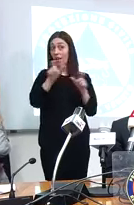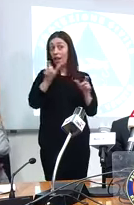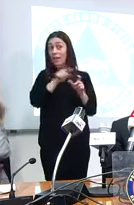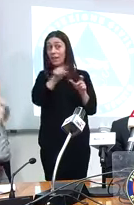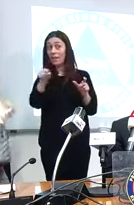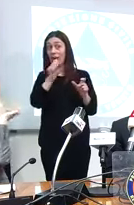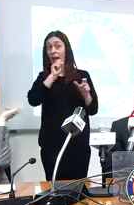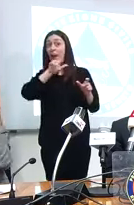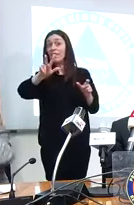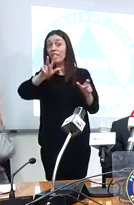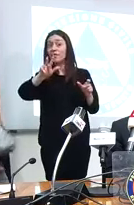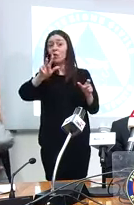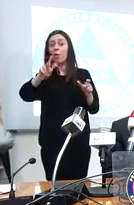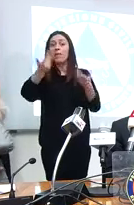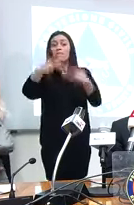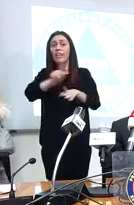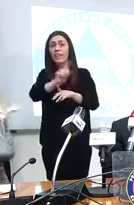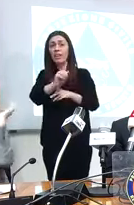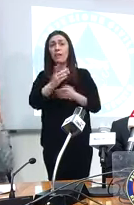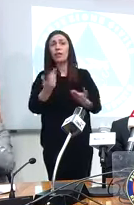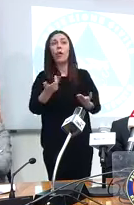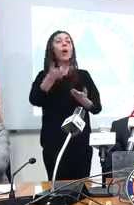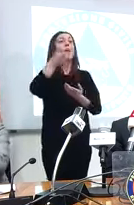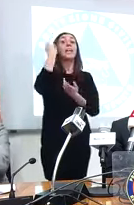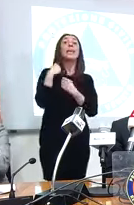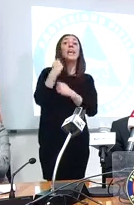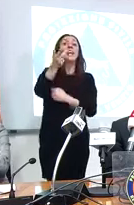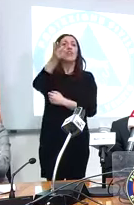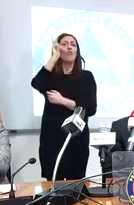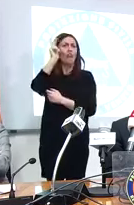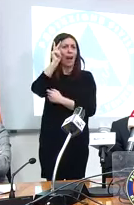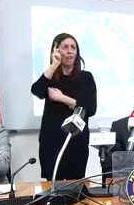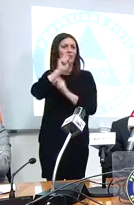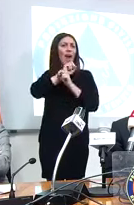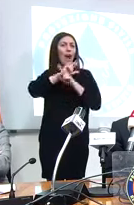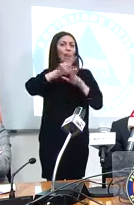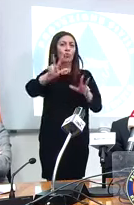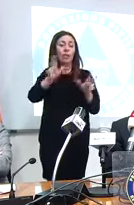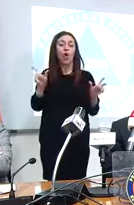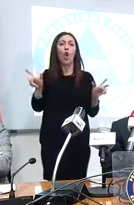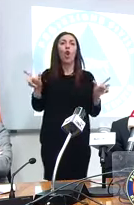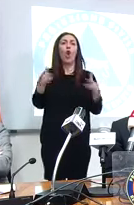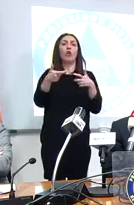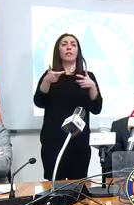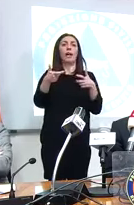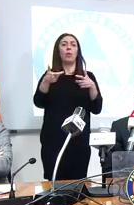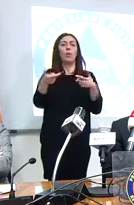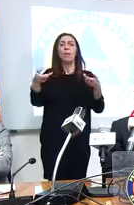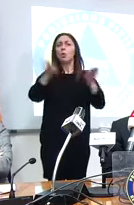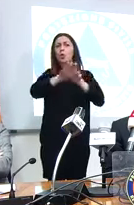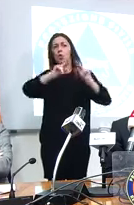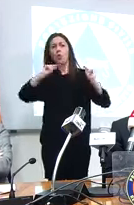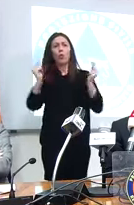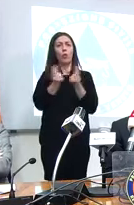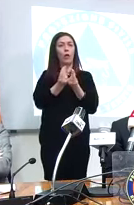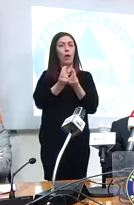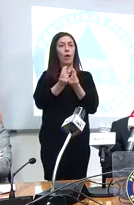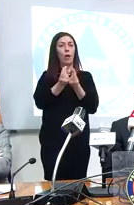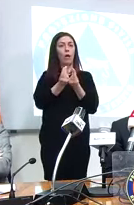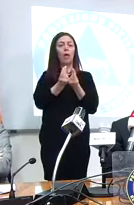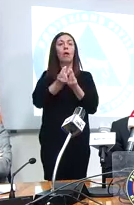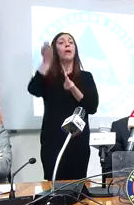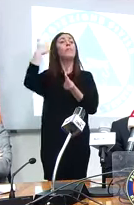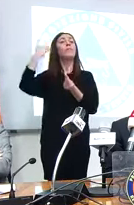contagio. Ieri la Francia ha annunciato un lockdown ancora, durissimo, certo. E quanti mi dicevano, ma la Francia tiene le scuole aperte,